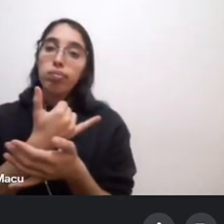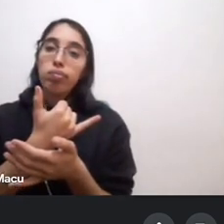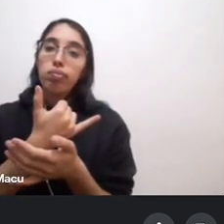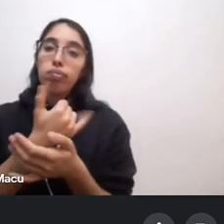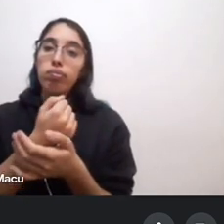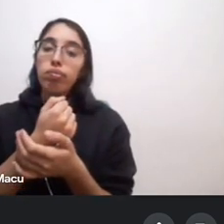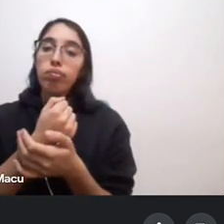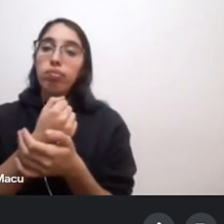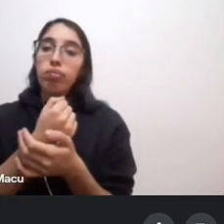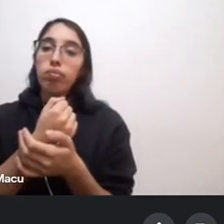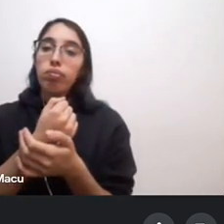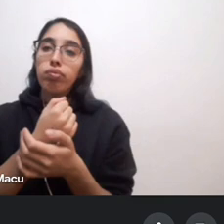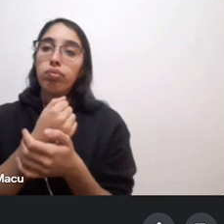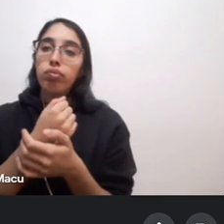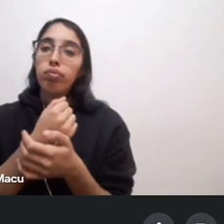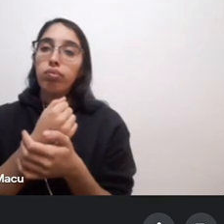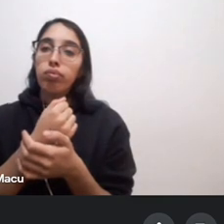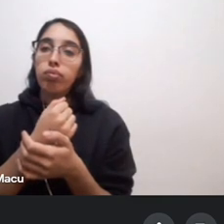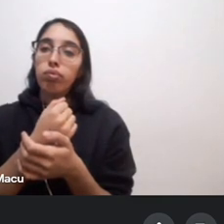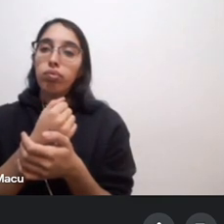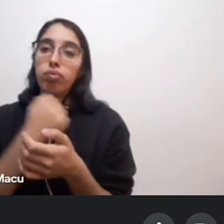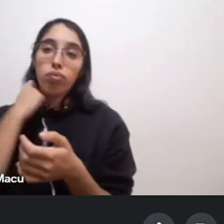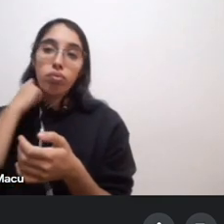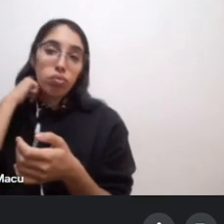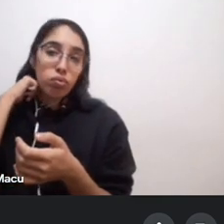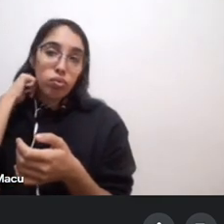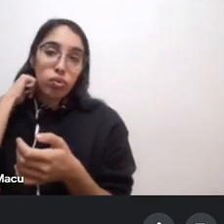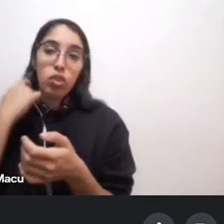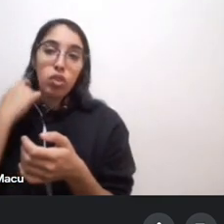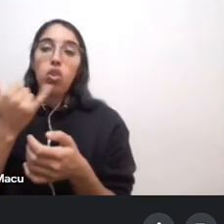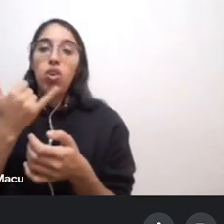hay o habrá, depende